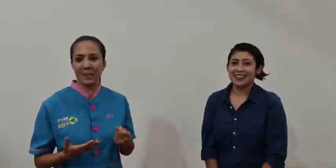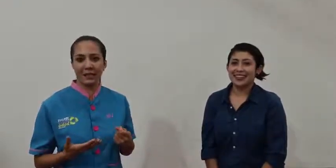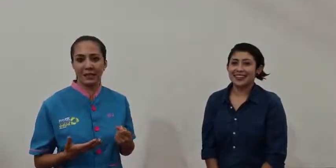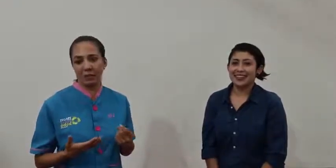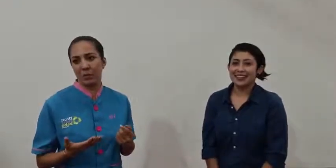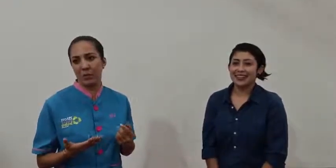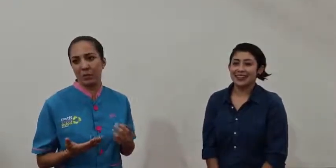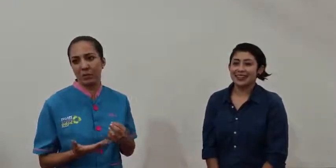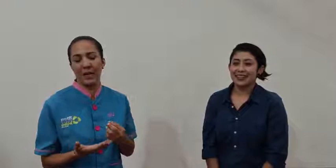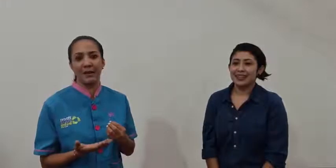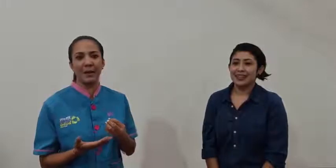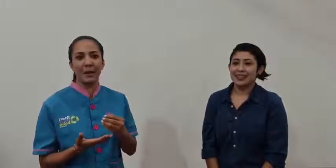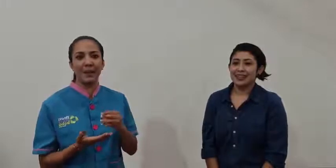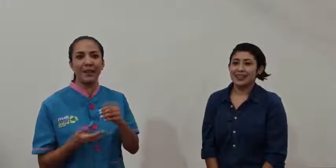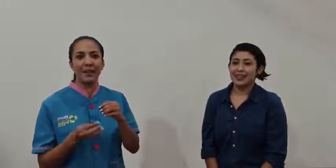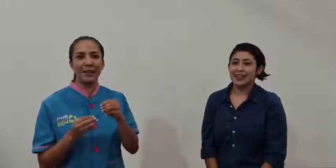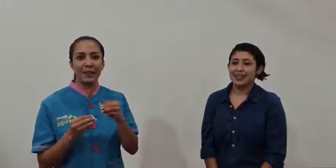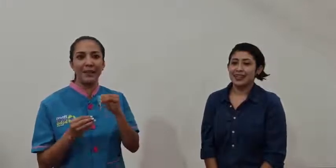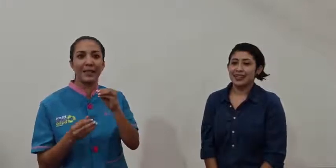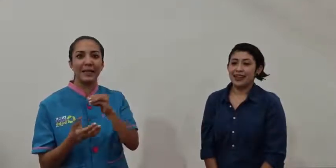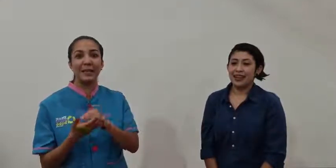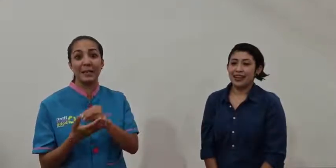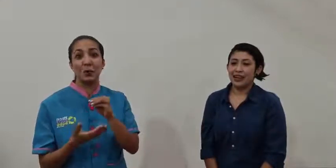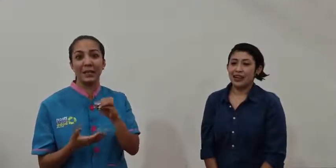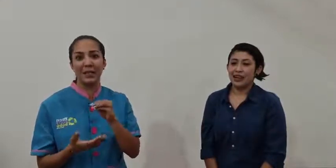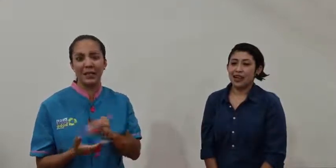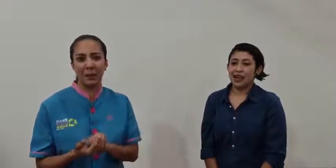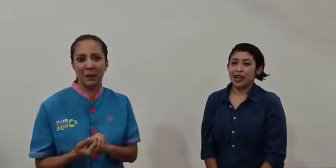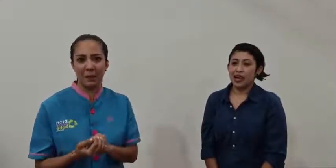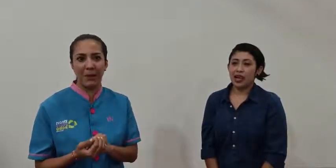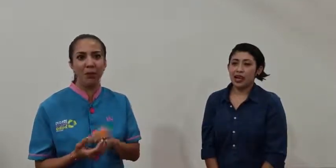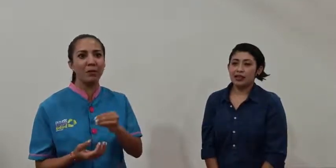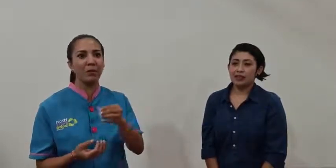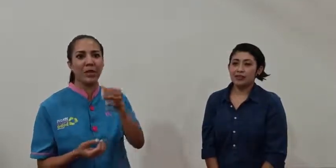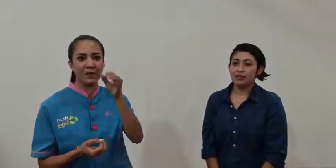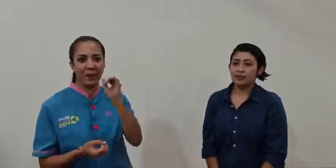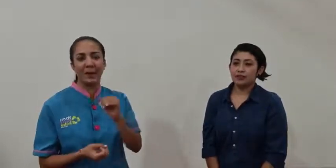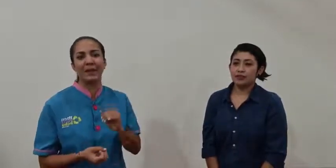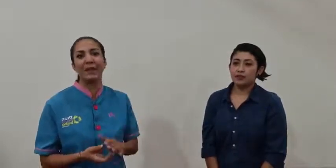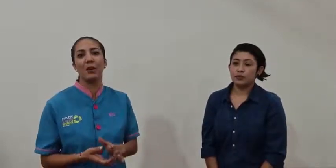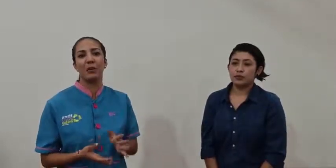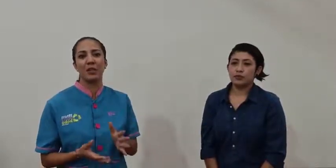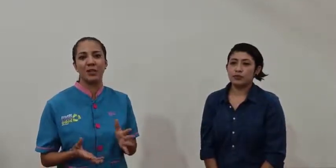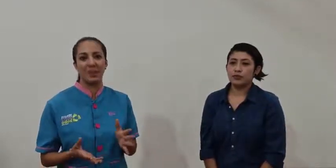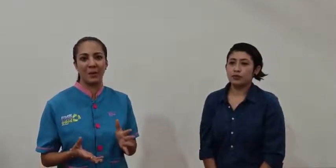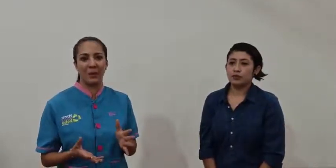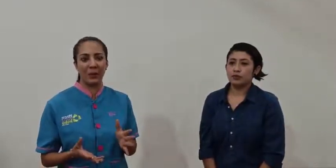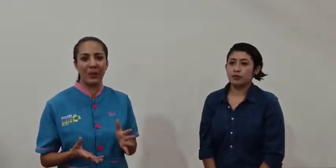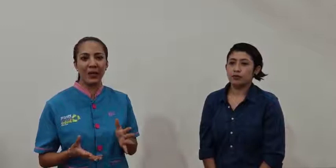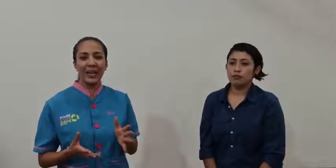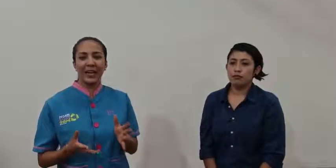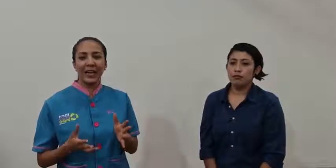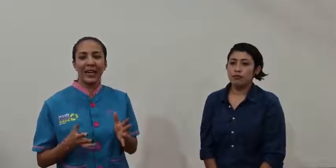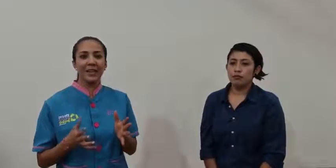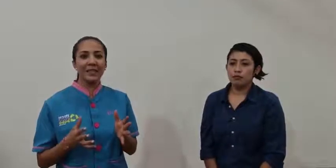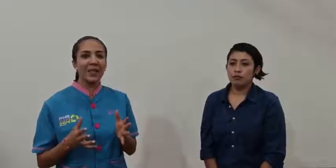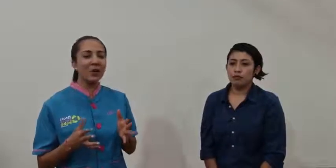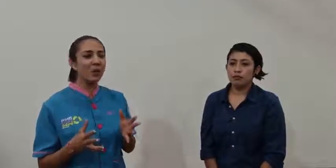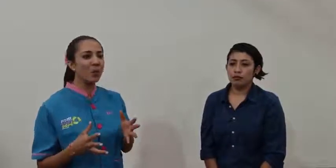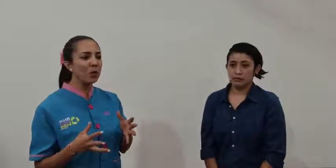escribir. O sea, realmente tienes que, si tú quieres decir biberón, tienes que aprender cómo se dice biberón. ¿Y cómo